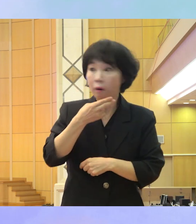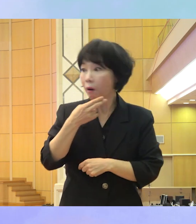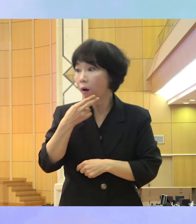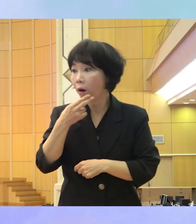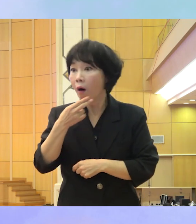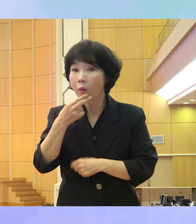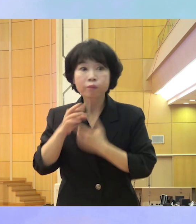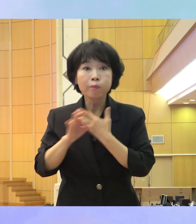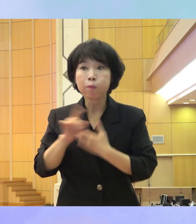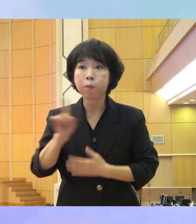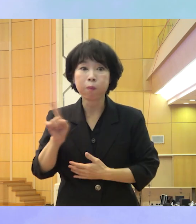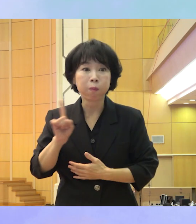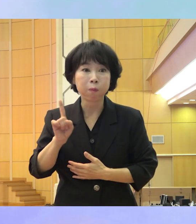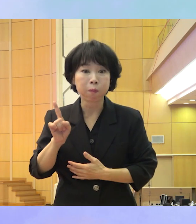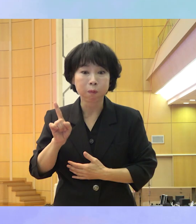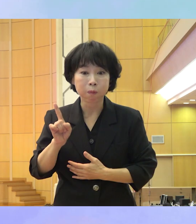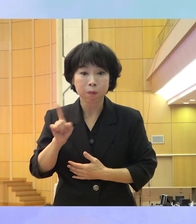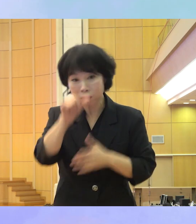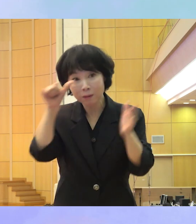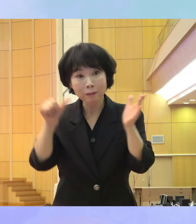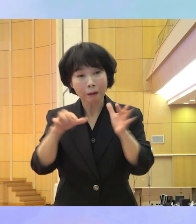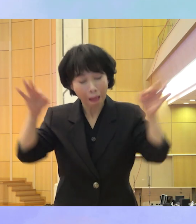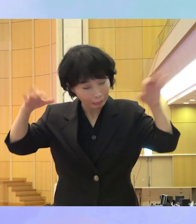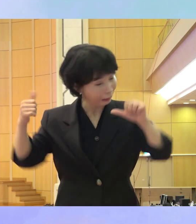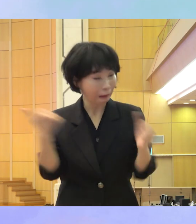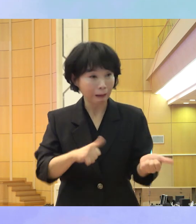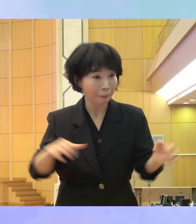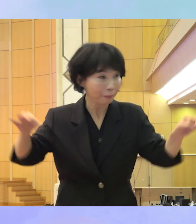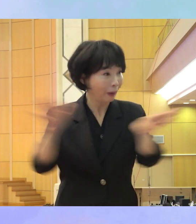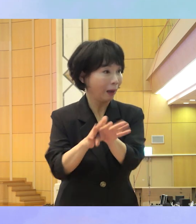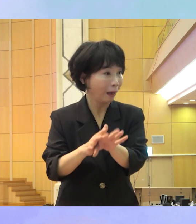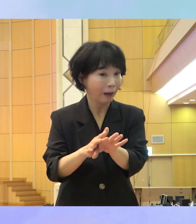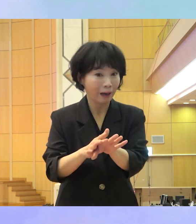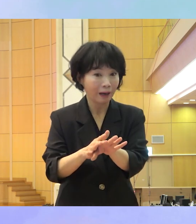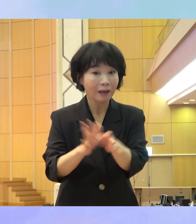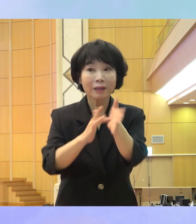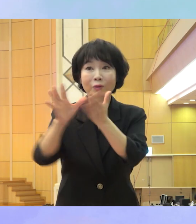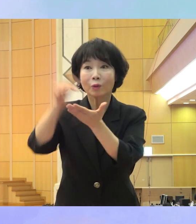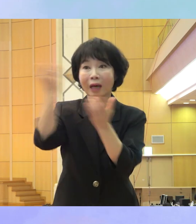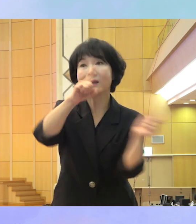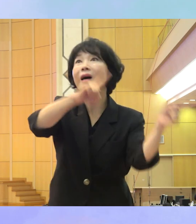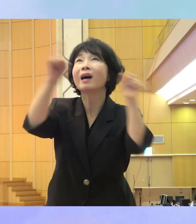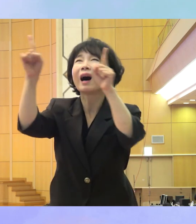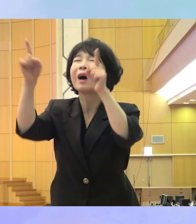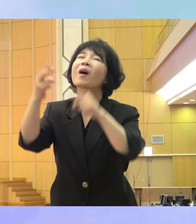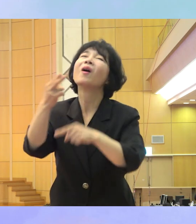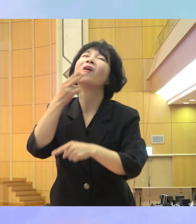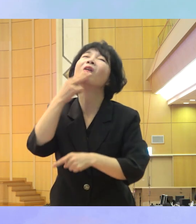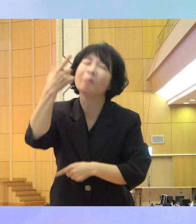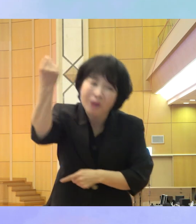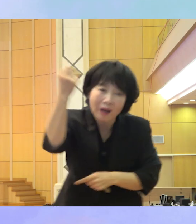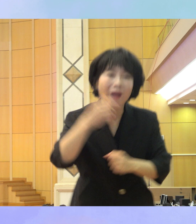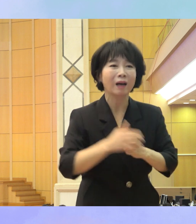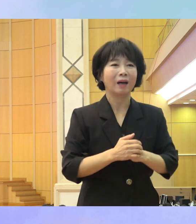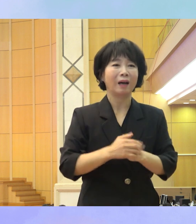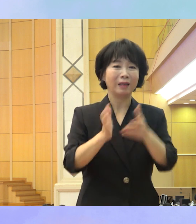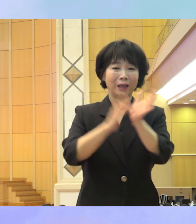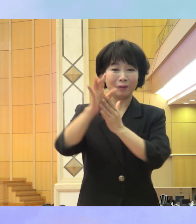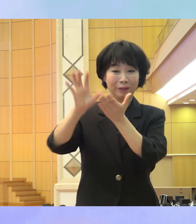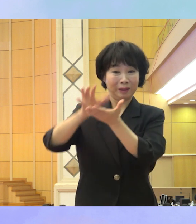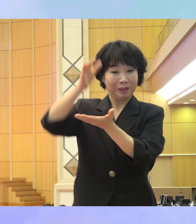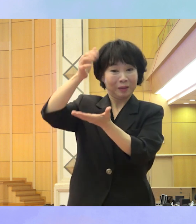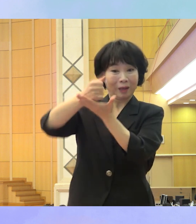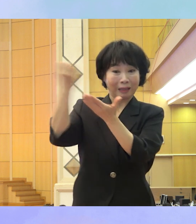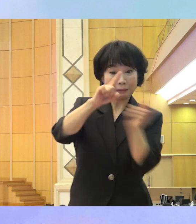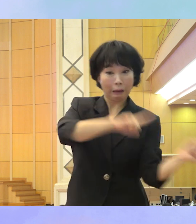죽었다고 우리가 부활이 없다면, 인생으로 살다 인생으로 끝난다고 한다면 그리스도도 다시 살아나지 못하였으리라. 그리스도께서 만일